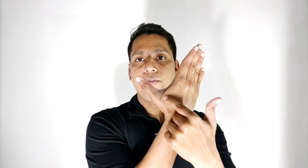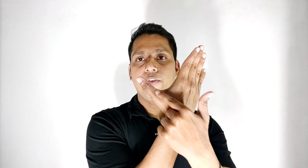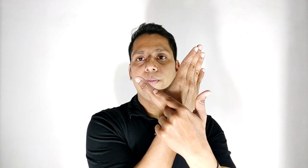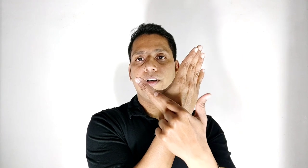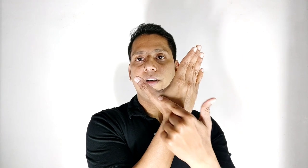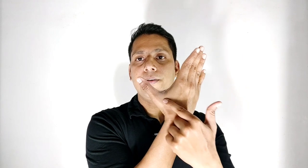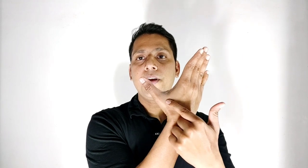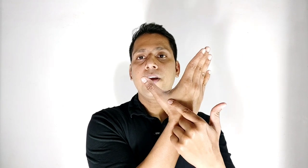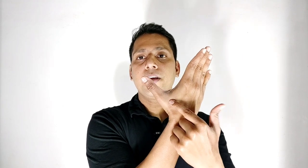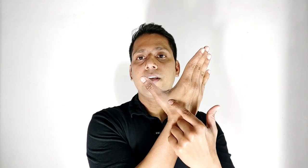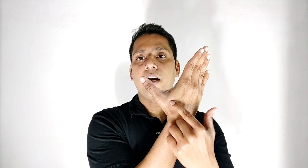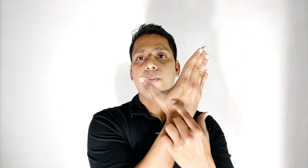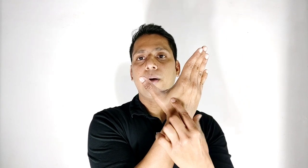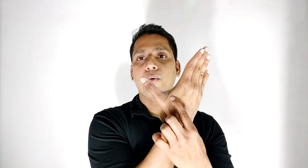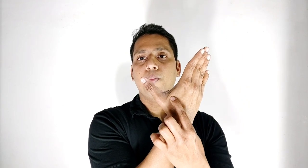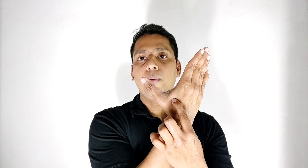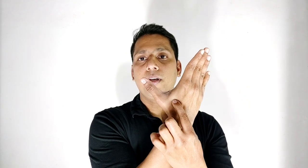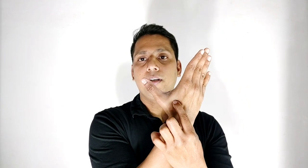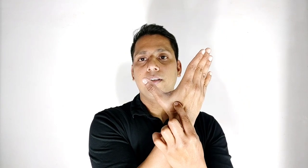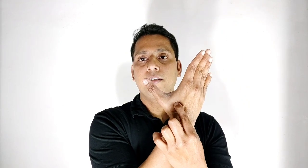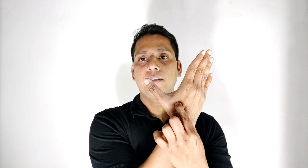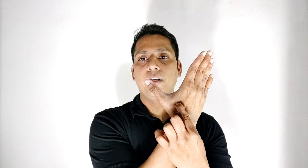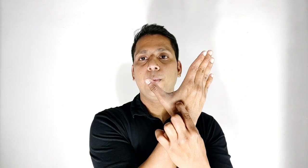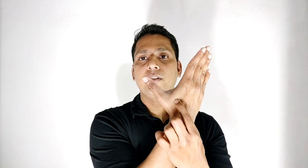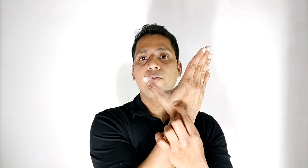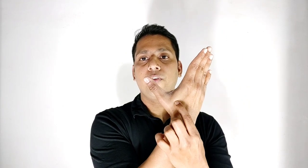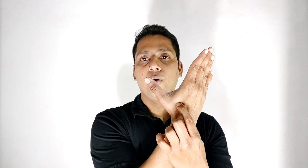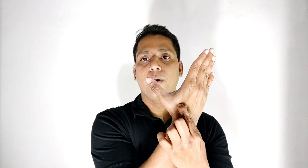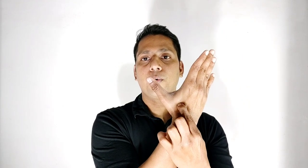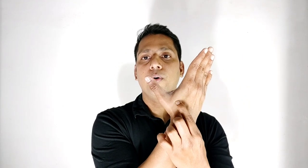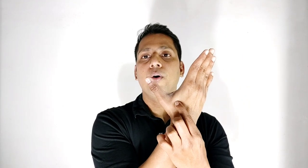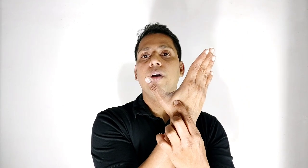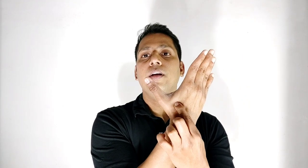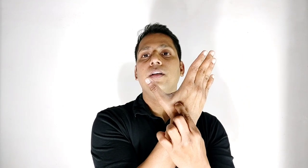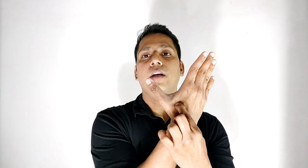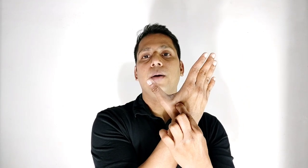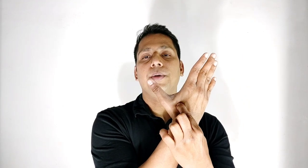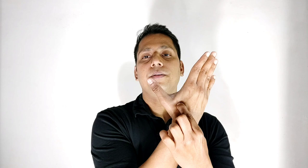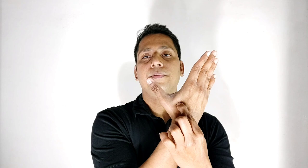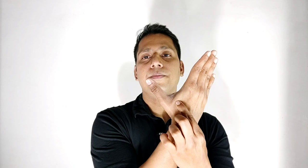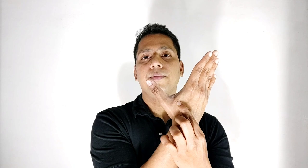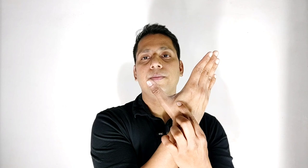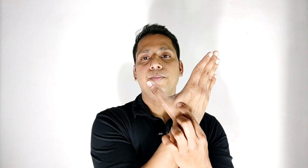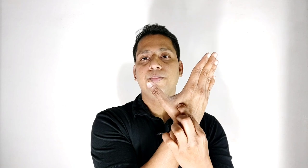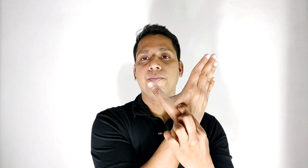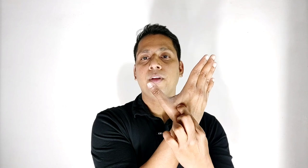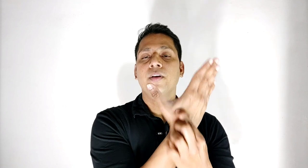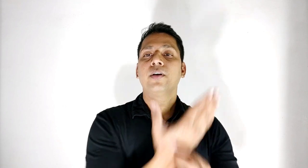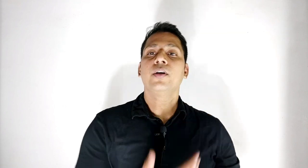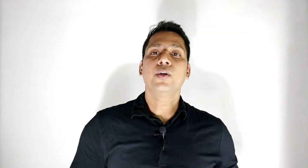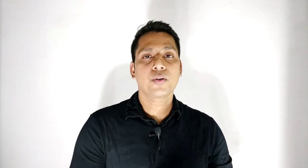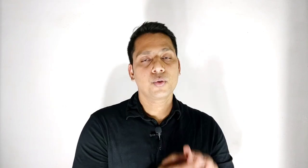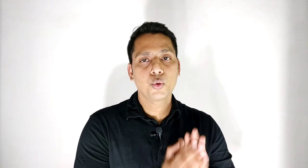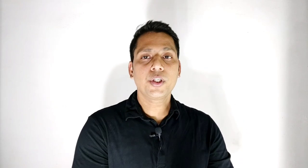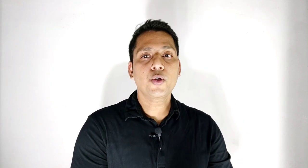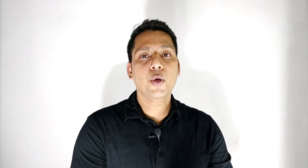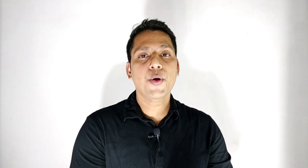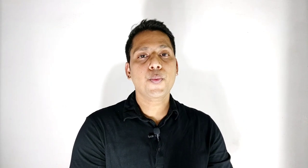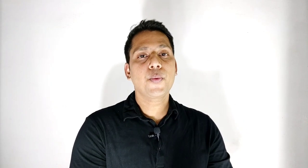रहे है। यहां पर आपको दैकिर्सञ फी कि डॉक आपको आपको यहां पर के करून